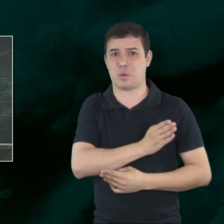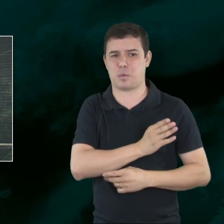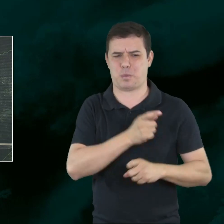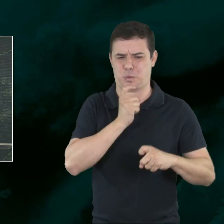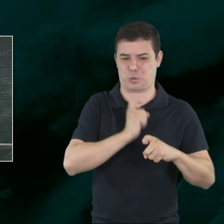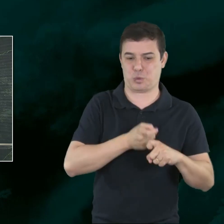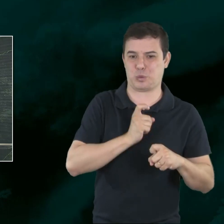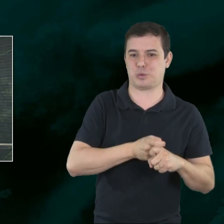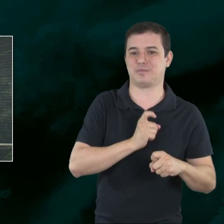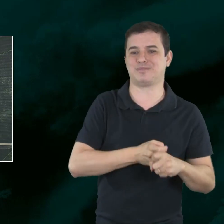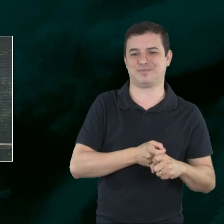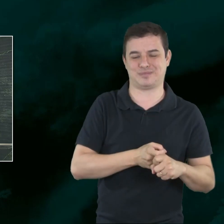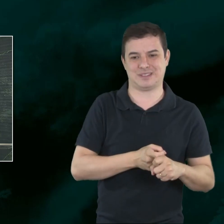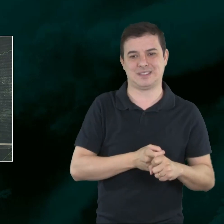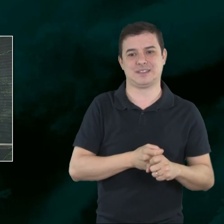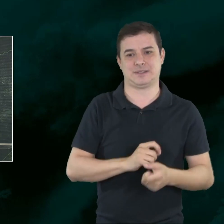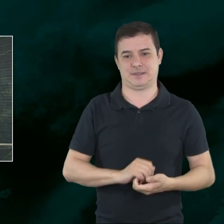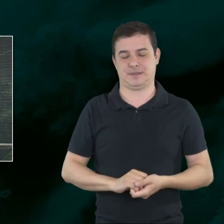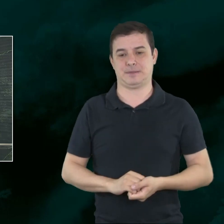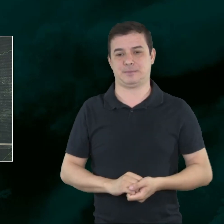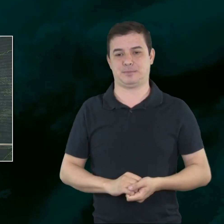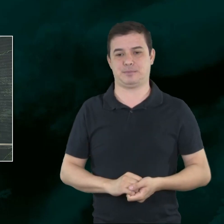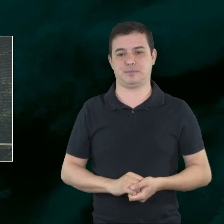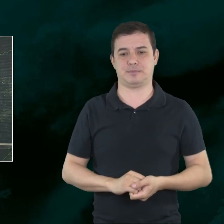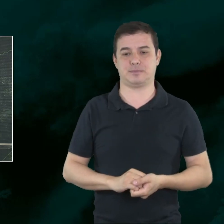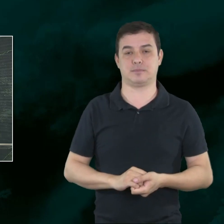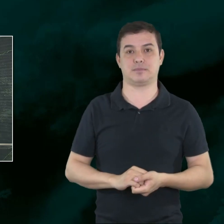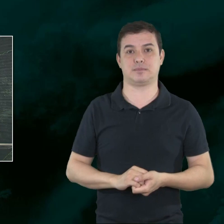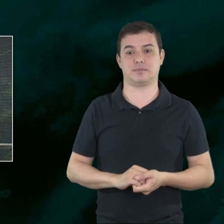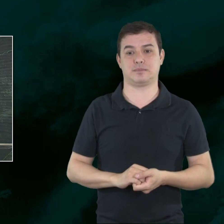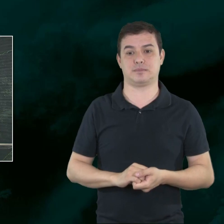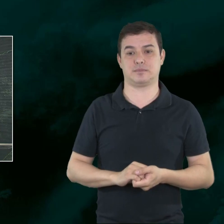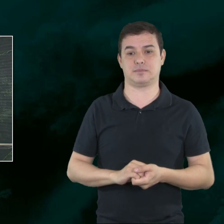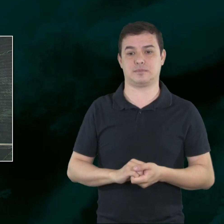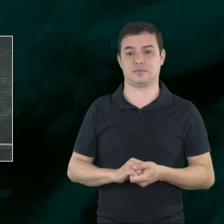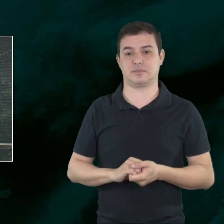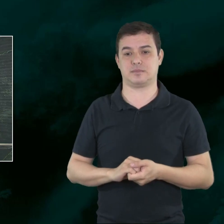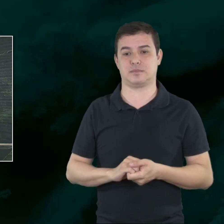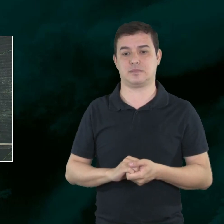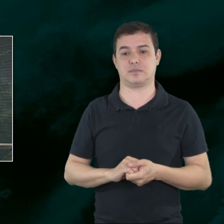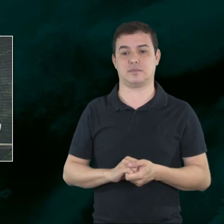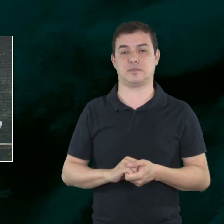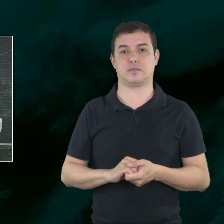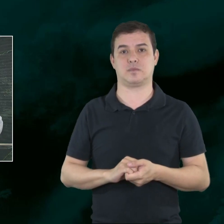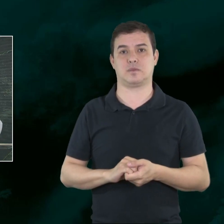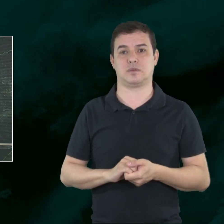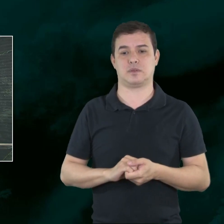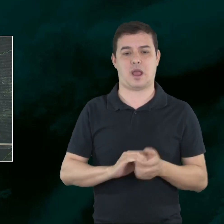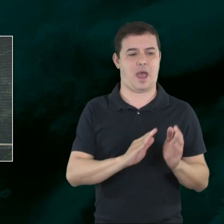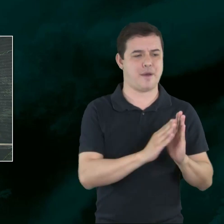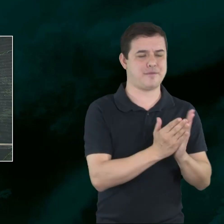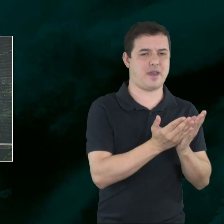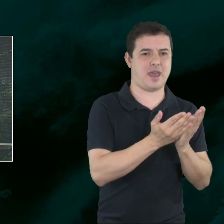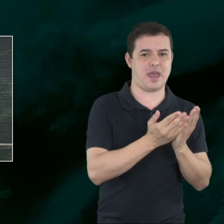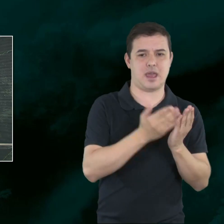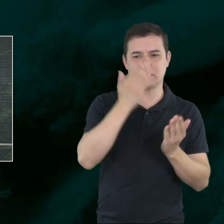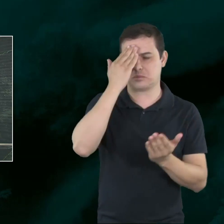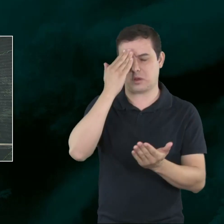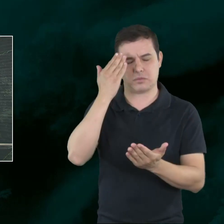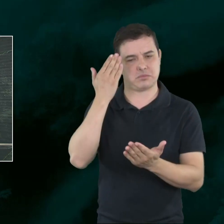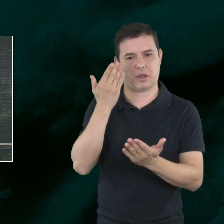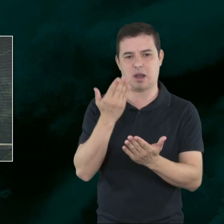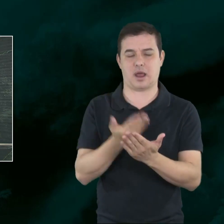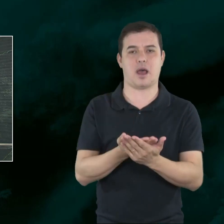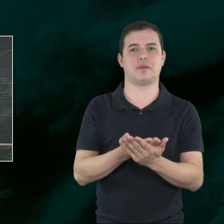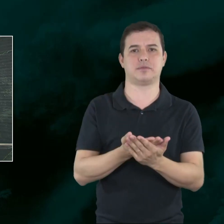provocando, uma profunda e generalizada apatia em relação à fé em Deus, a fé